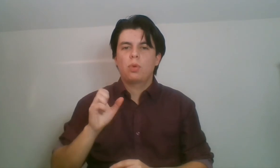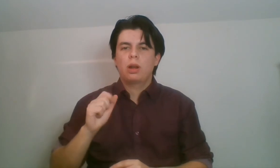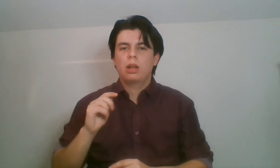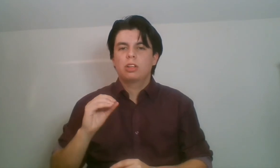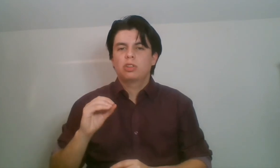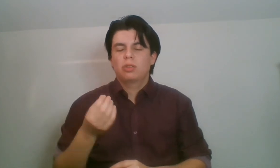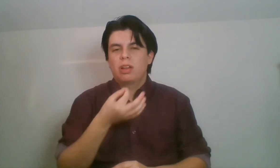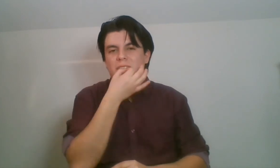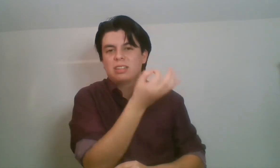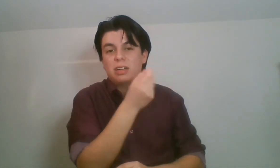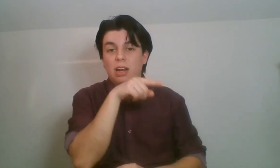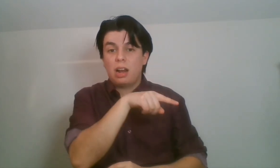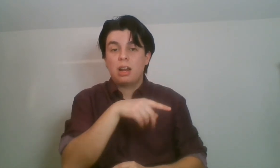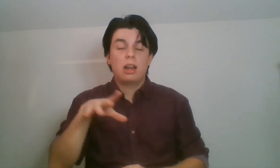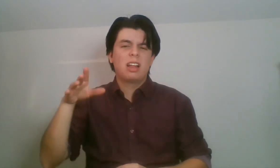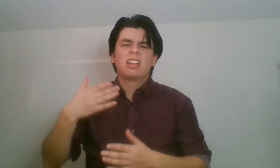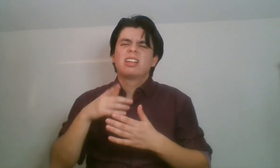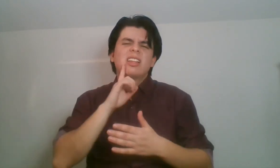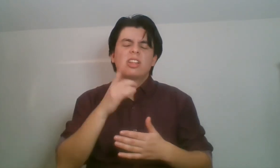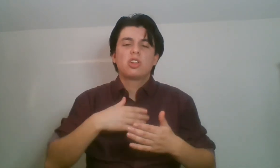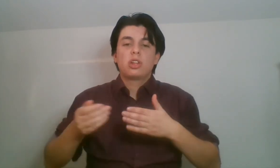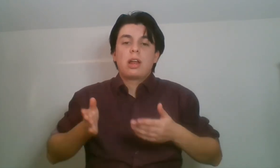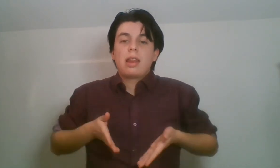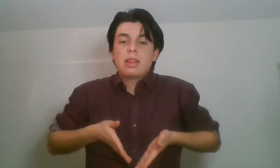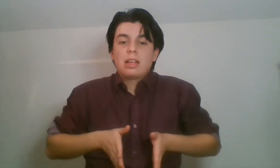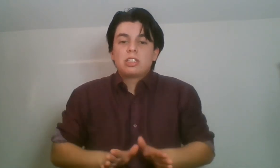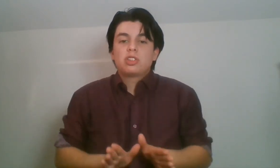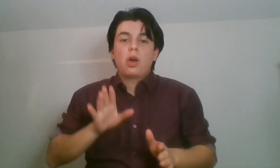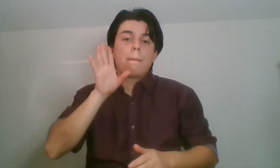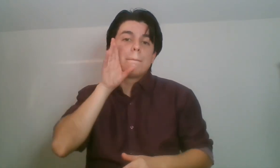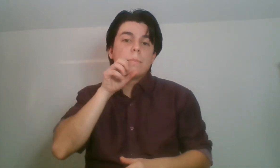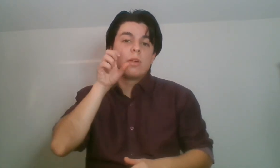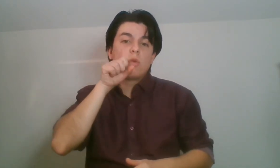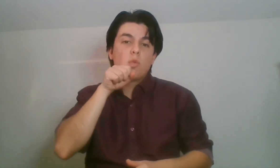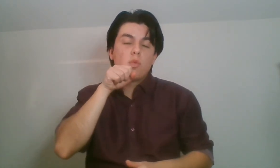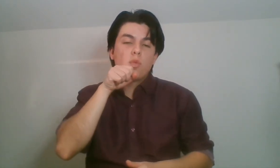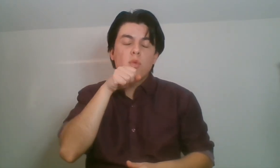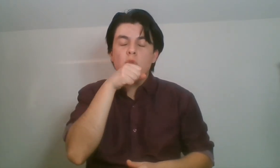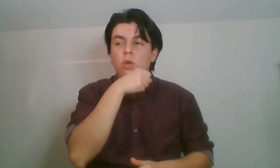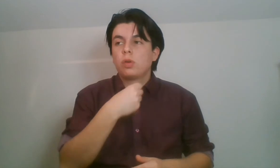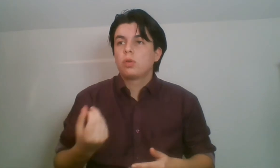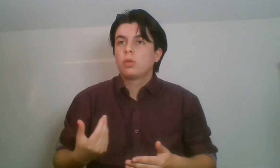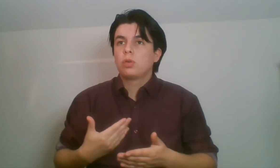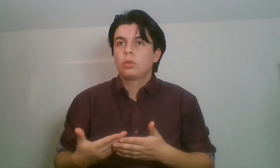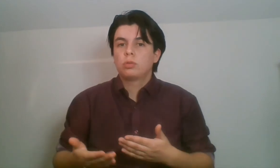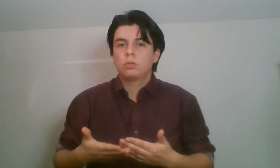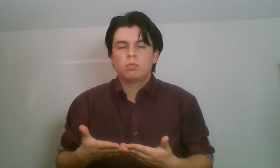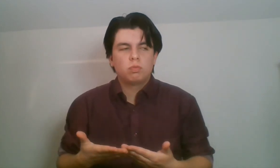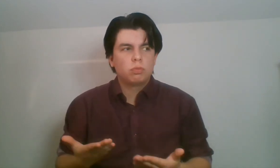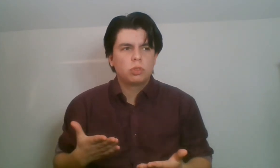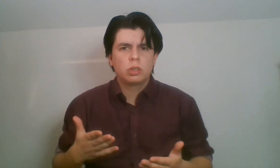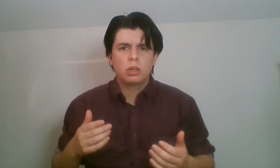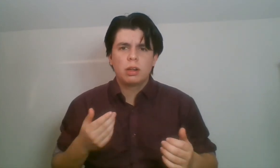ni mucho menos, pero fue, de partida le llamaban mulato, era